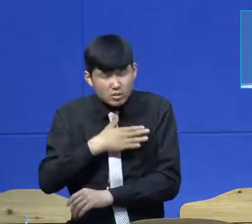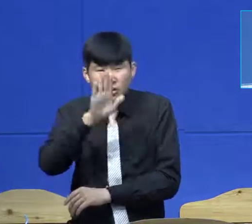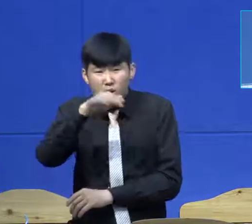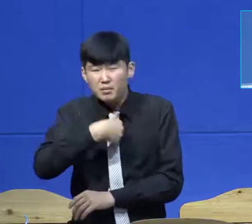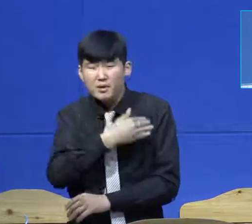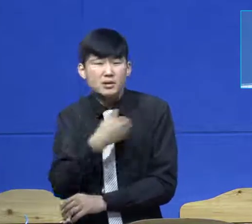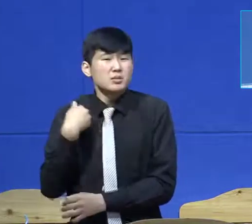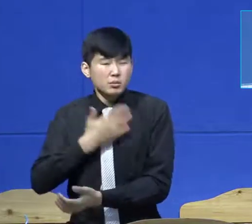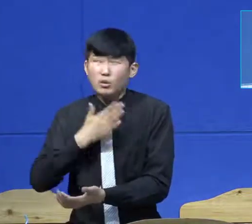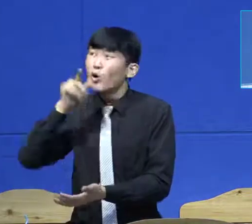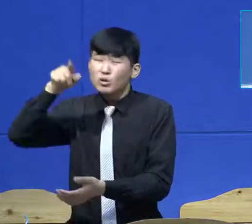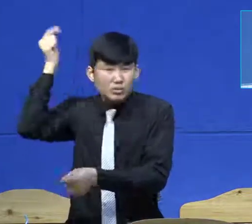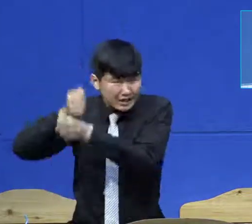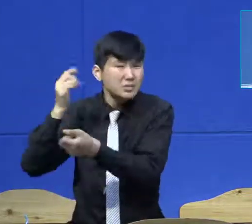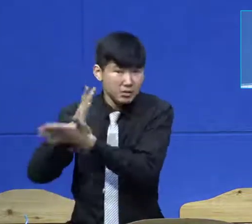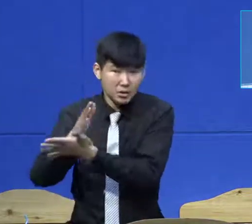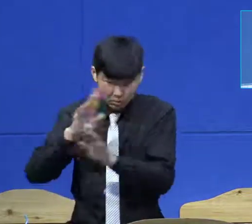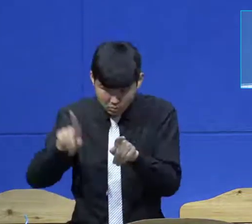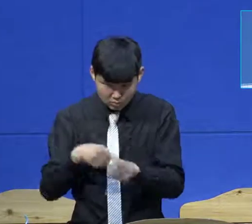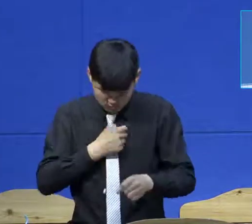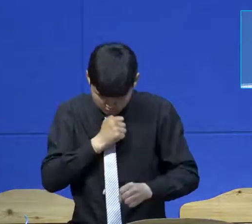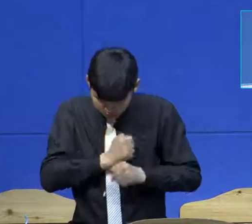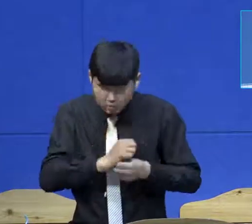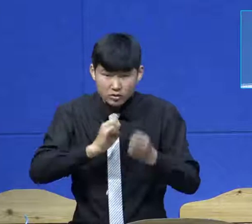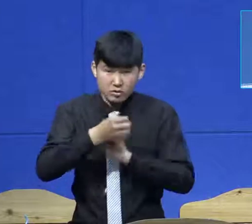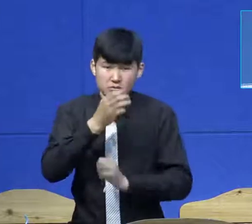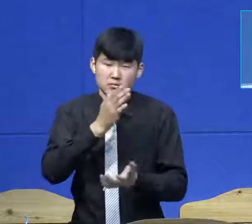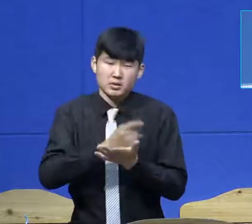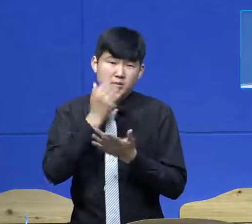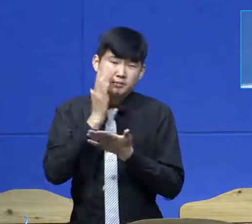байна. Тэм учраас би ч ажиллаж байна.